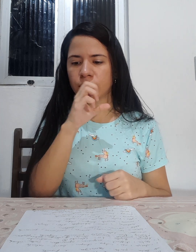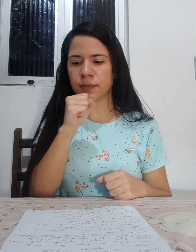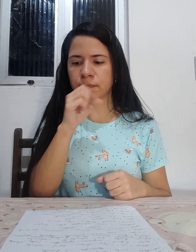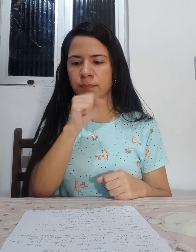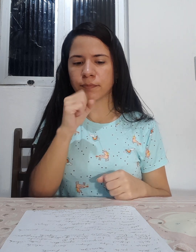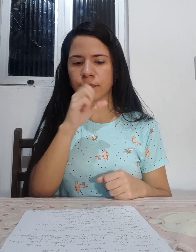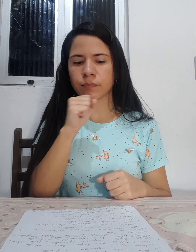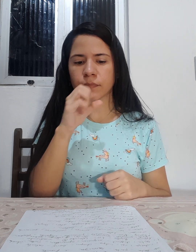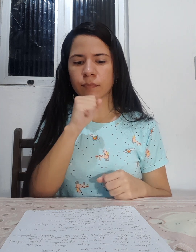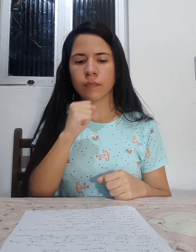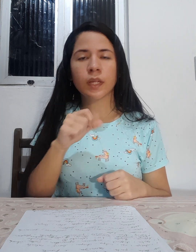laranja,